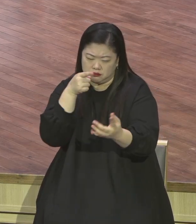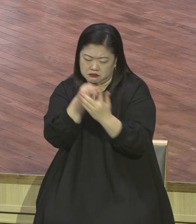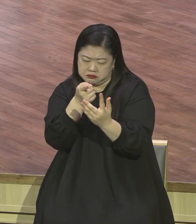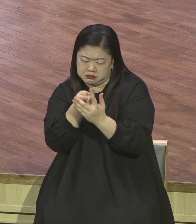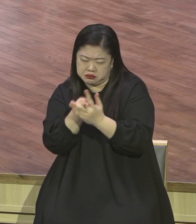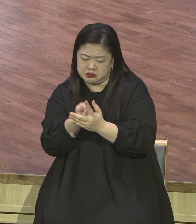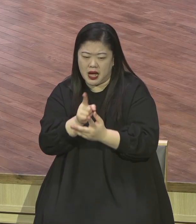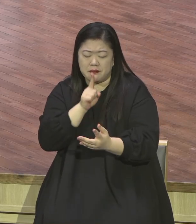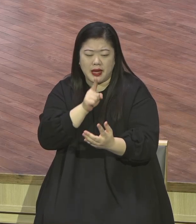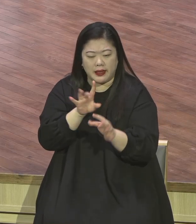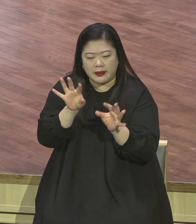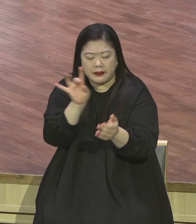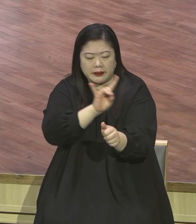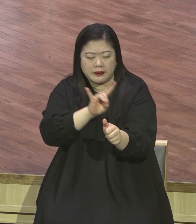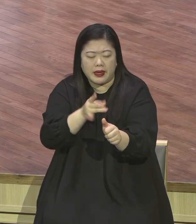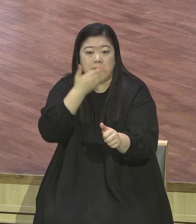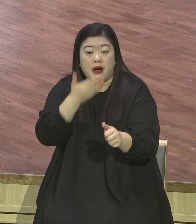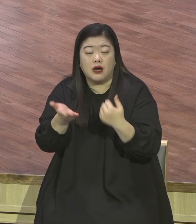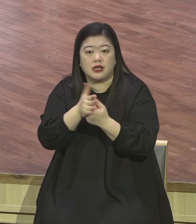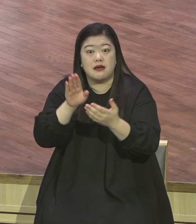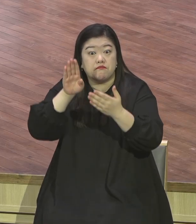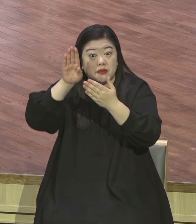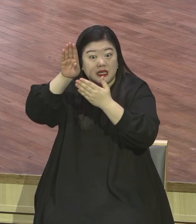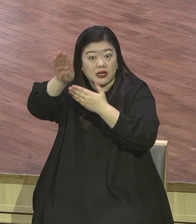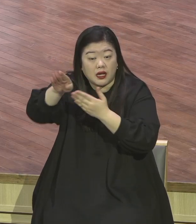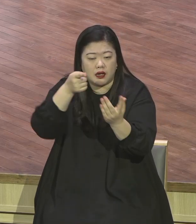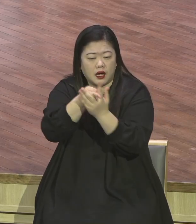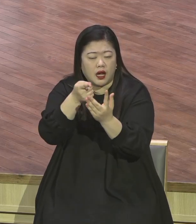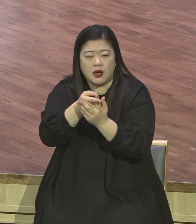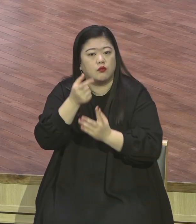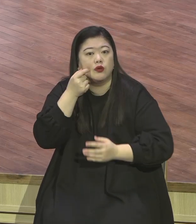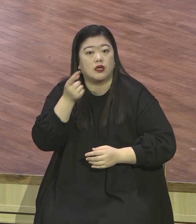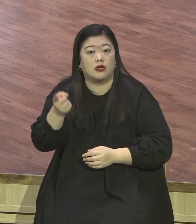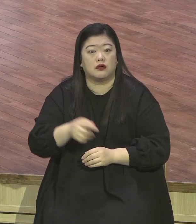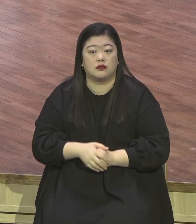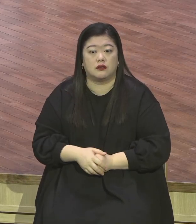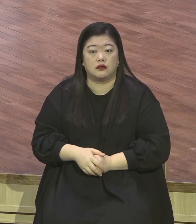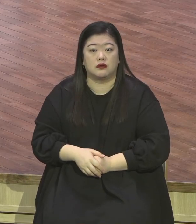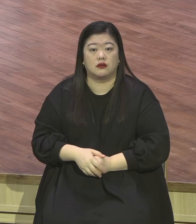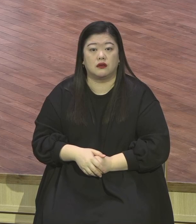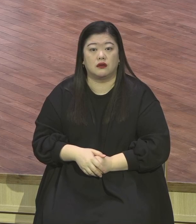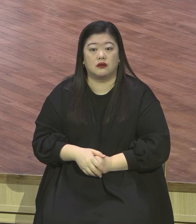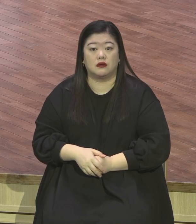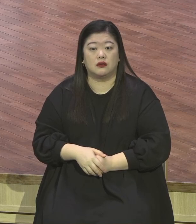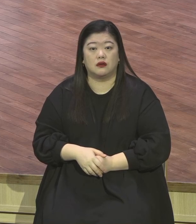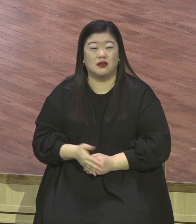거짓말이에요 미래는 다 거짓말이에요 IMF 왔습니까 정태수가